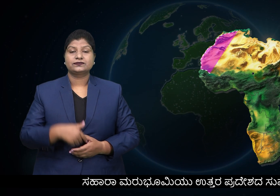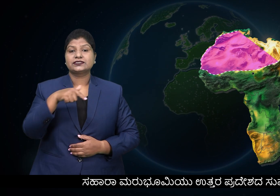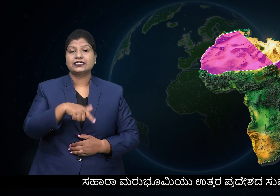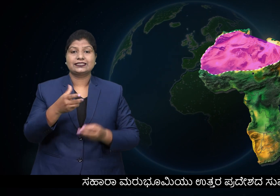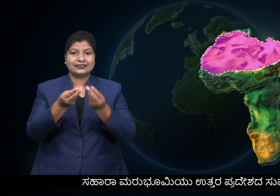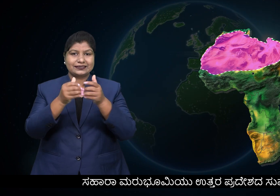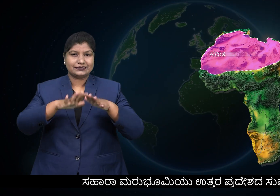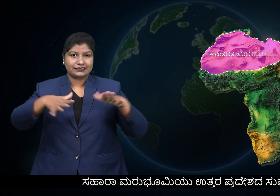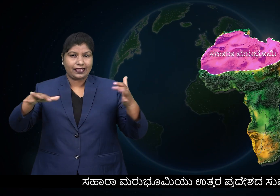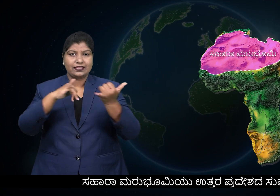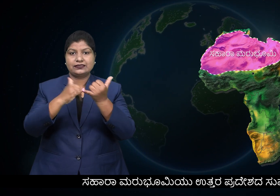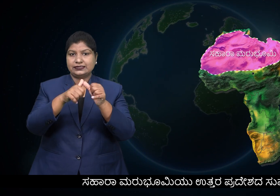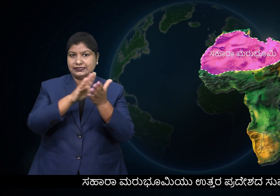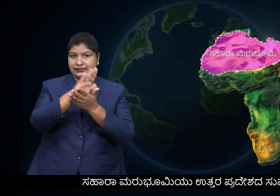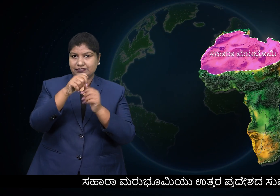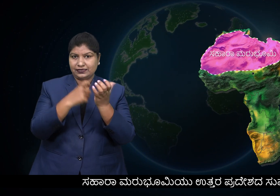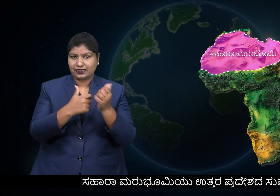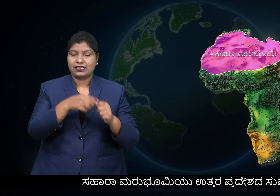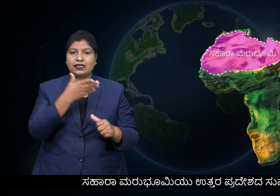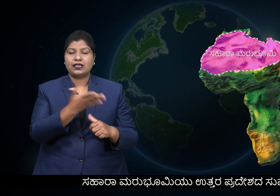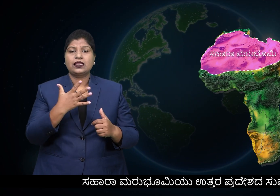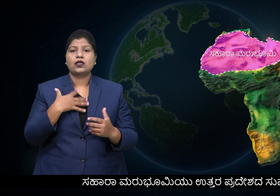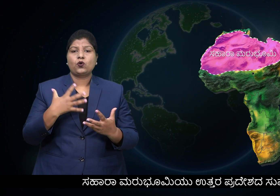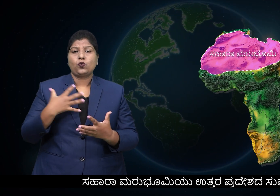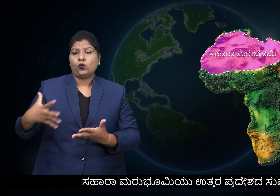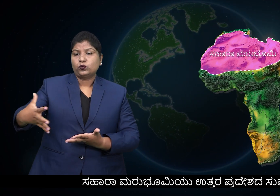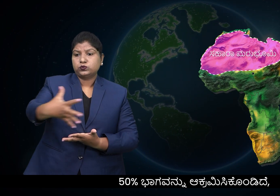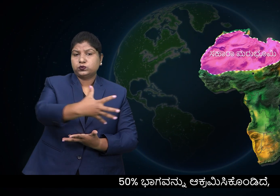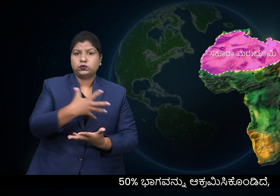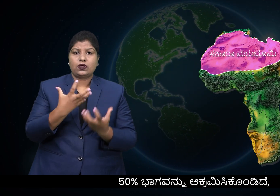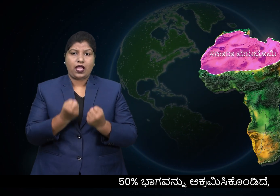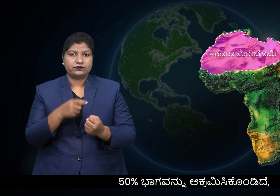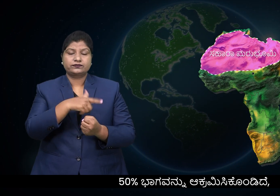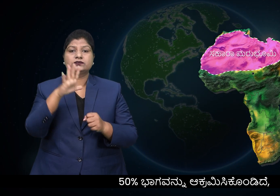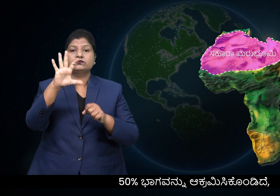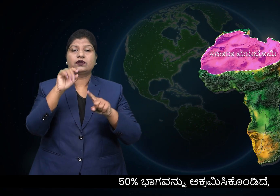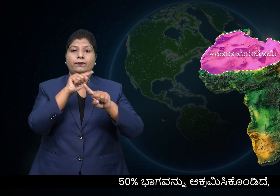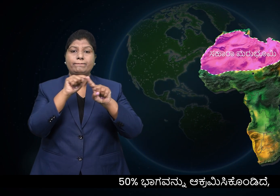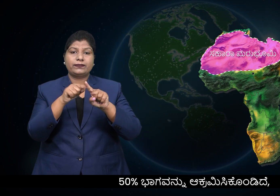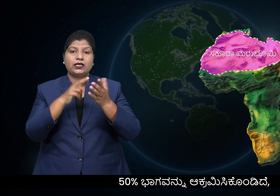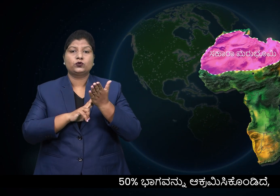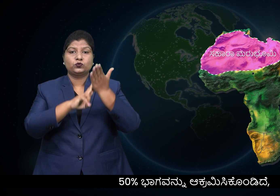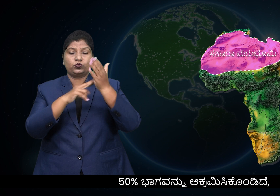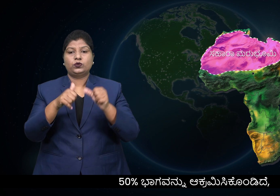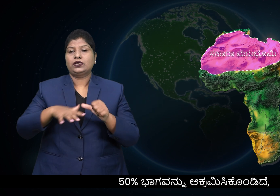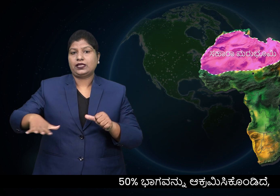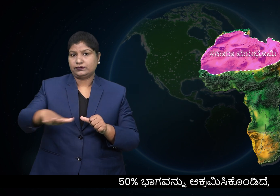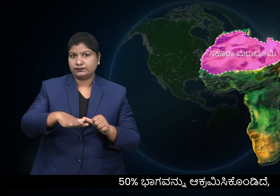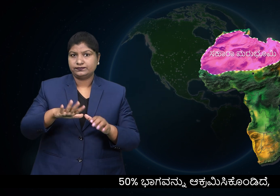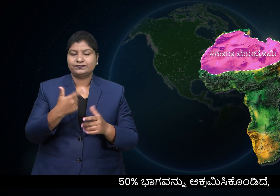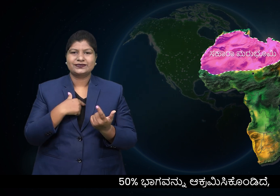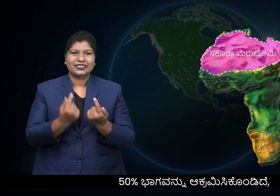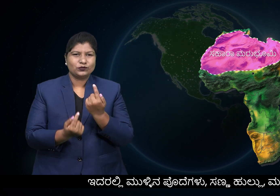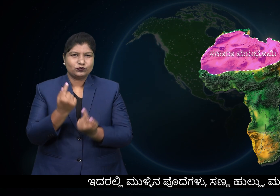ಸಹಾರಾ ಮರುಭೂಮಿಯು ಉತ್ತರ ಪ್ರದೇಶದ ಸುಮಾರು 50% ಭಾಗವನ್ನು